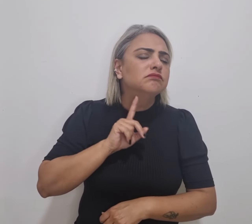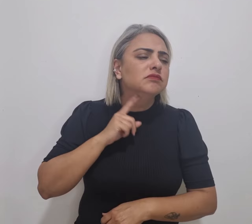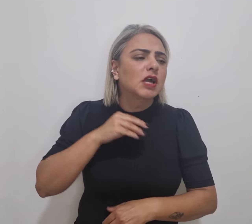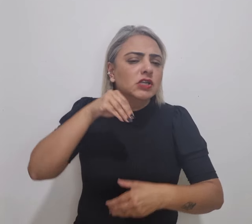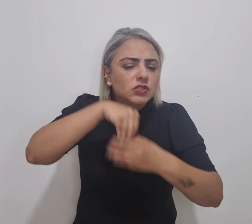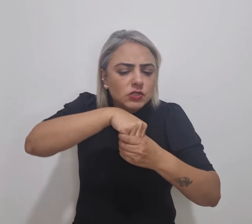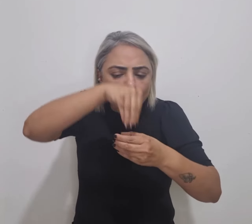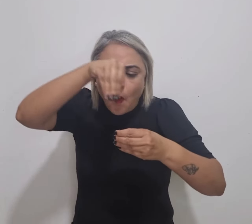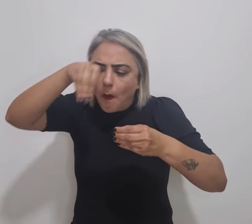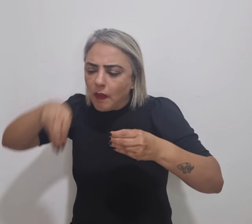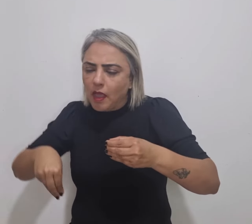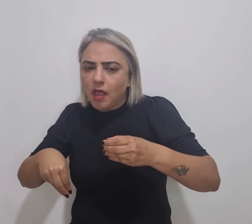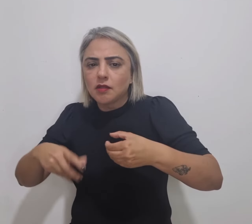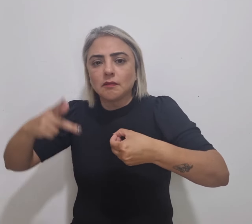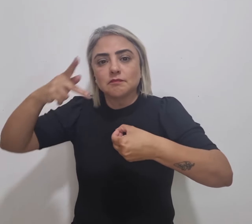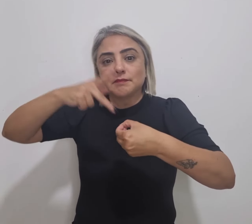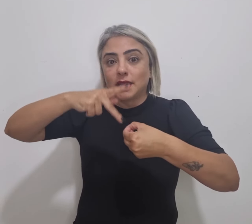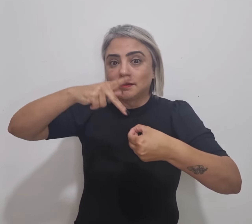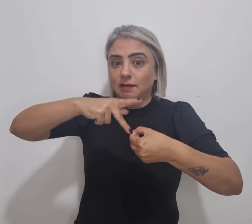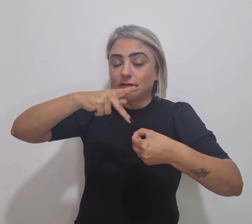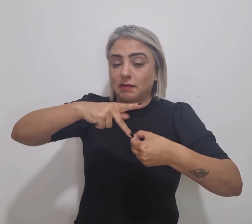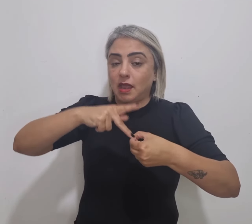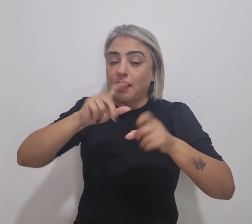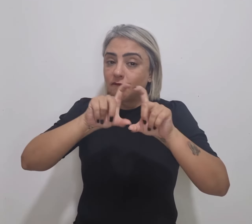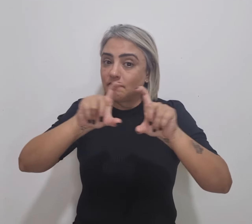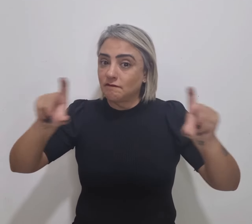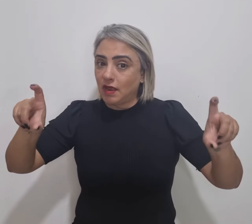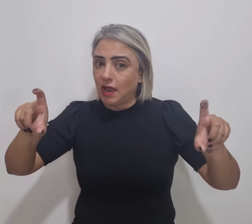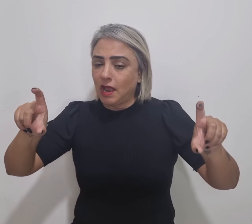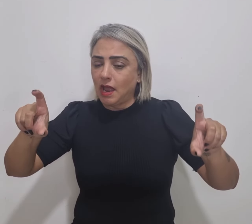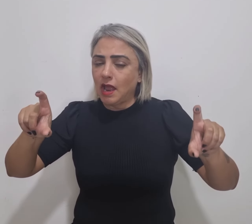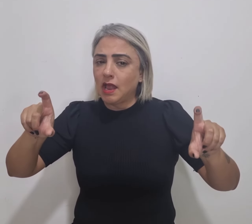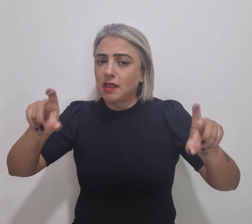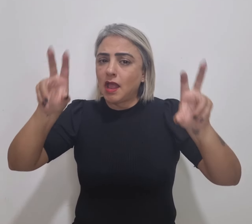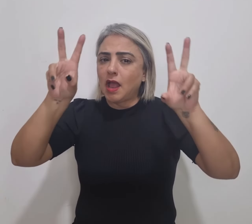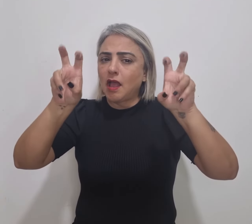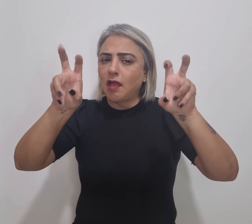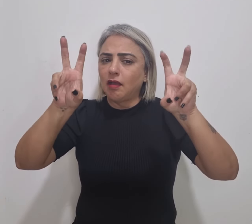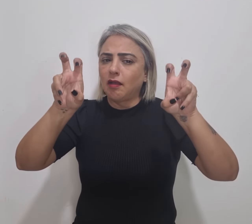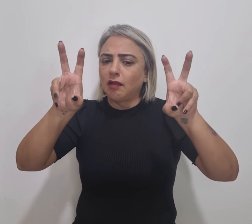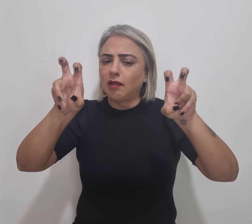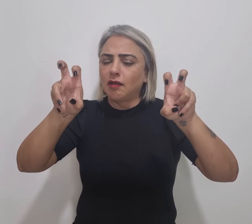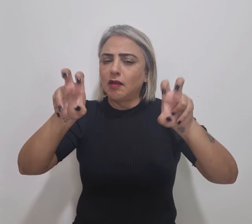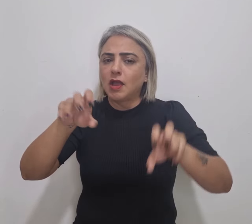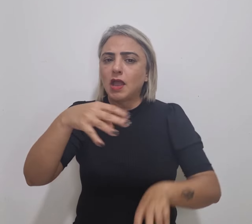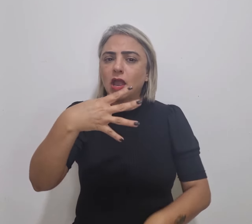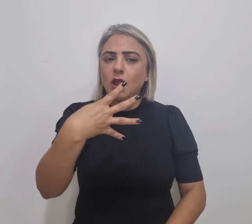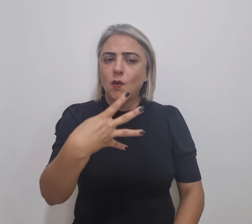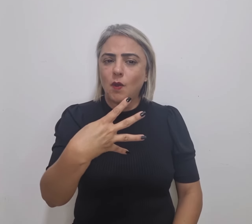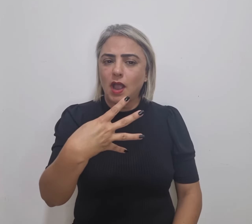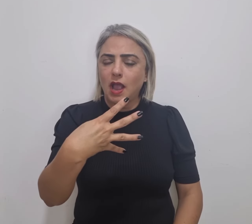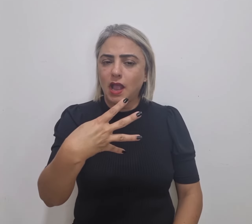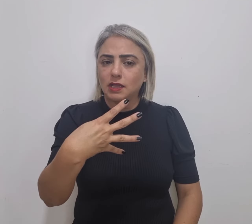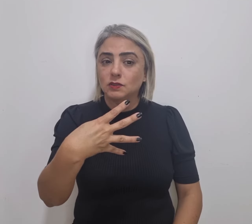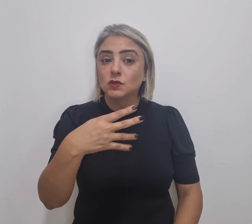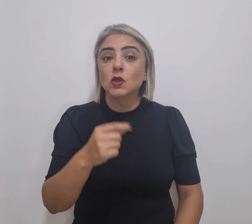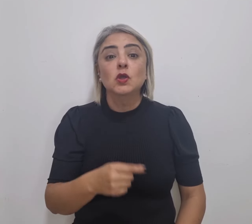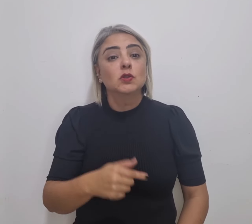da Petrobras. Essa frase intitula a edição de 4/7 dos